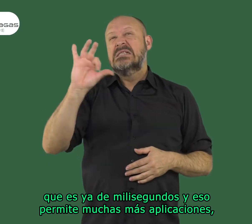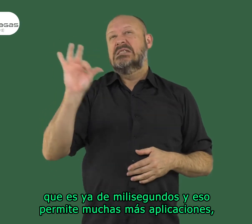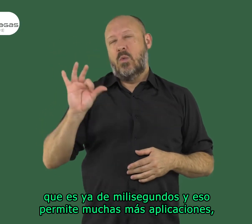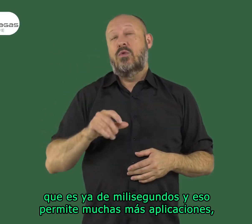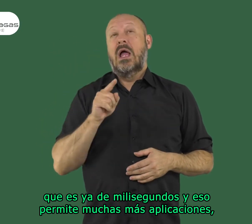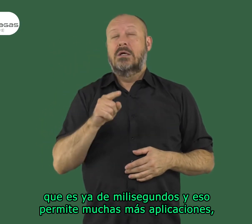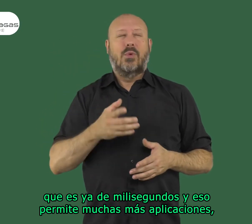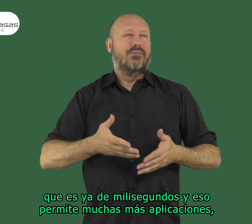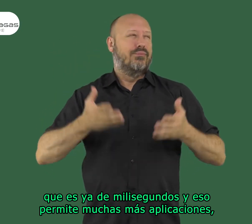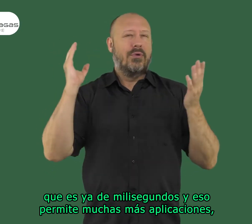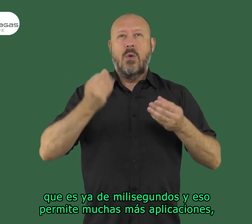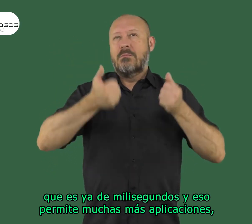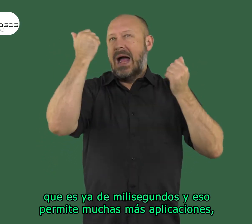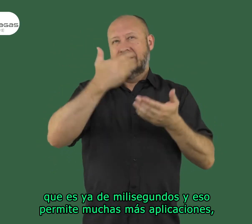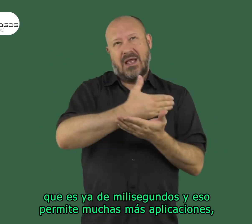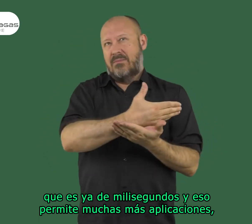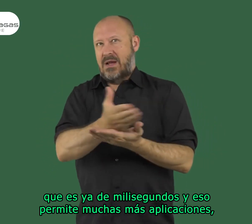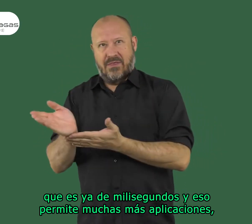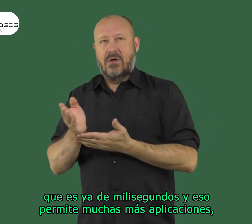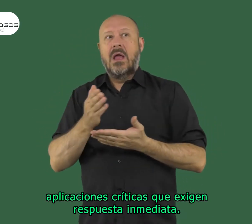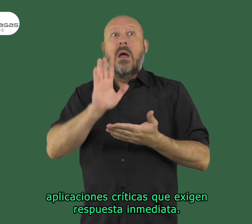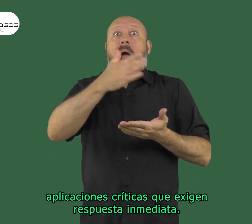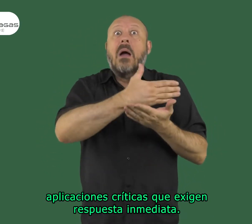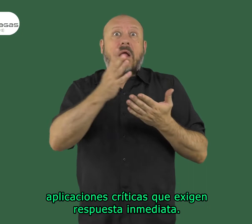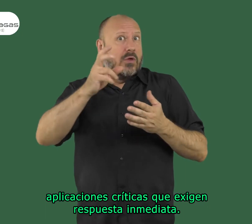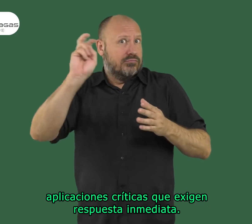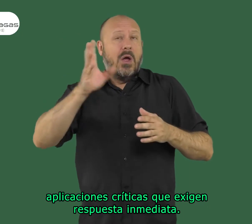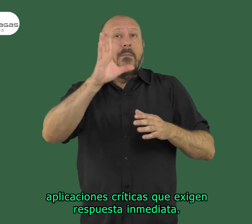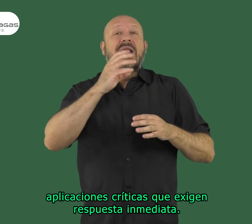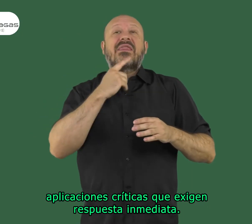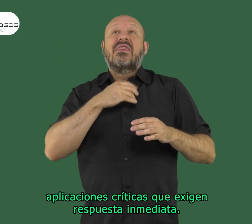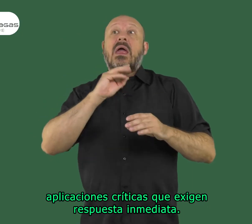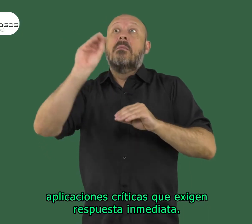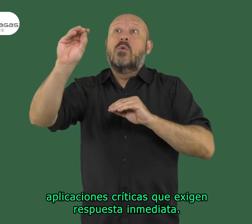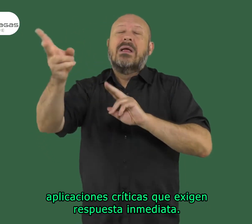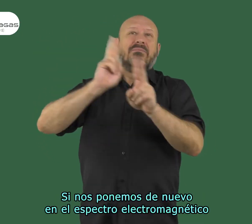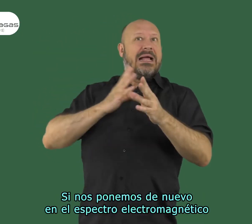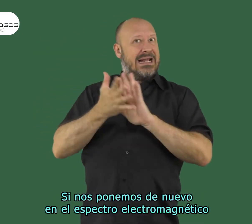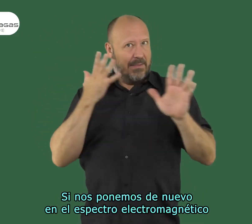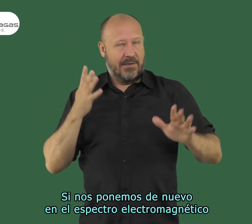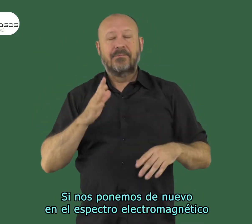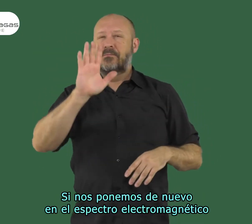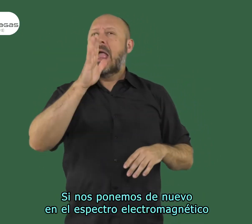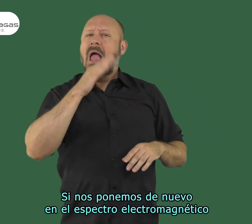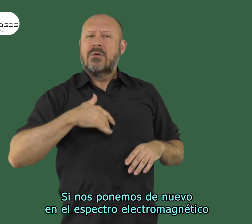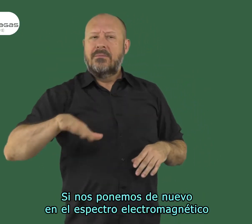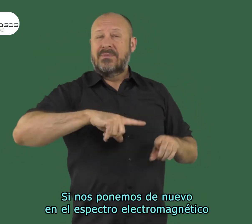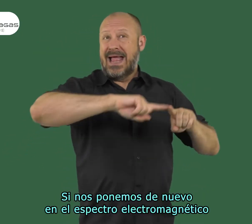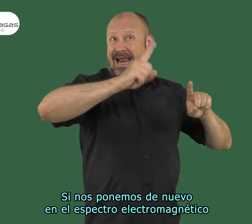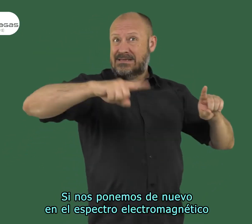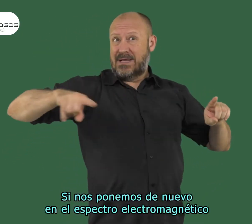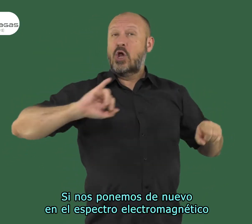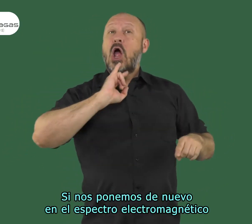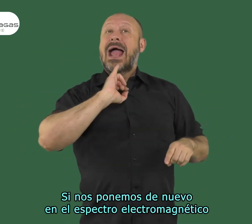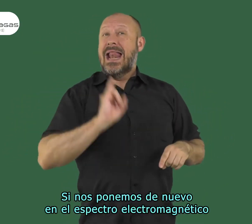de milisegundos, y eso permite muchas más aplicaciones críticas que siguen respuesta inmediata. Si nos ponemos de nuevo en